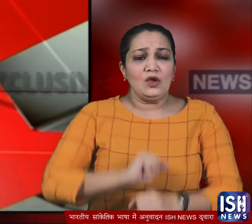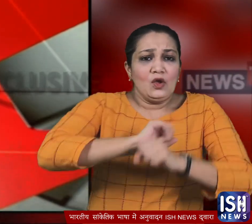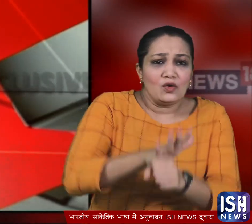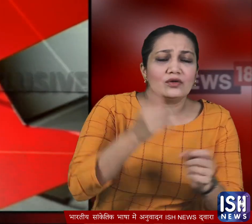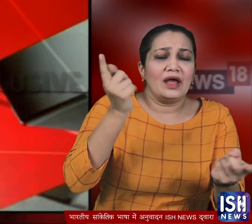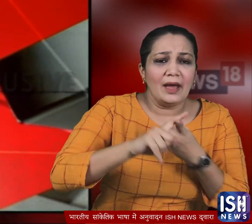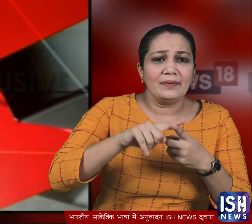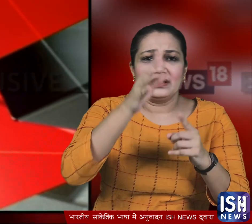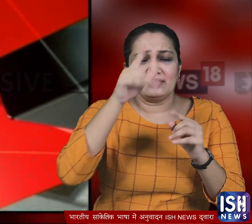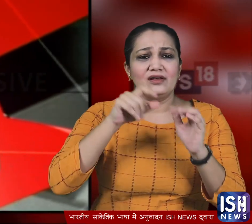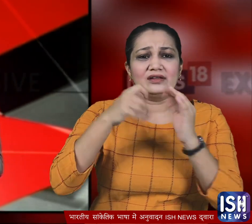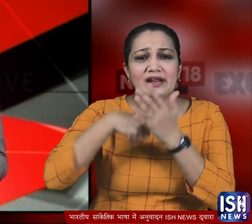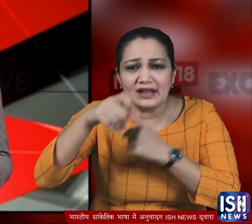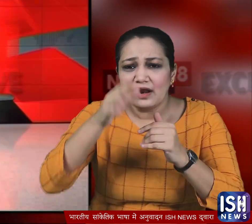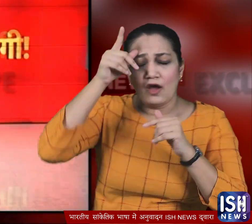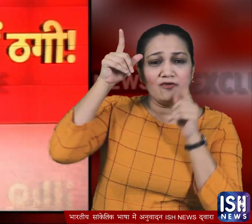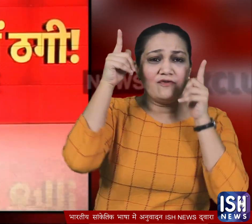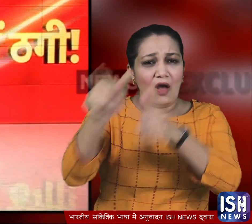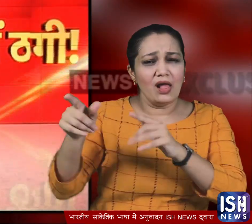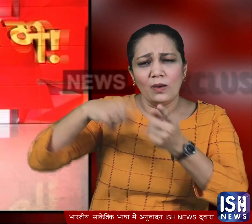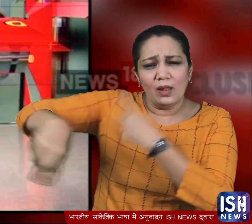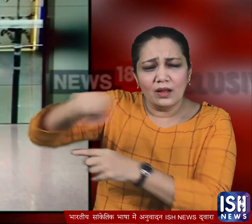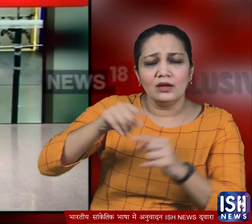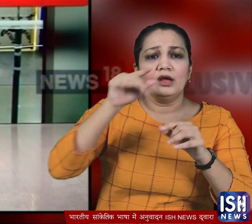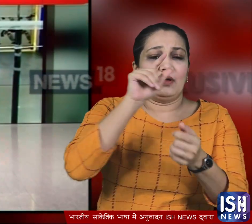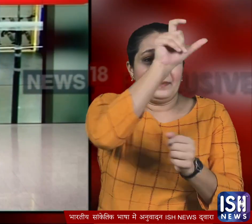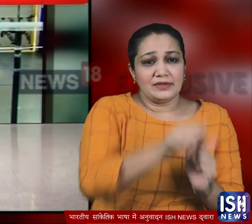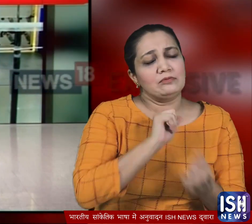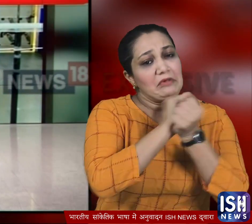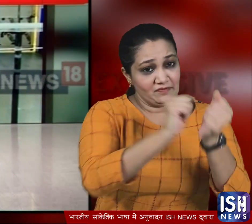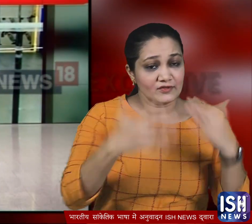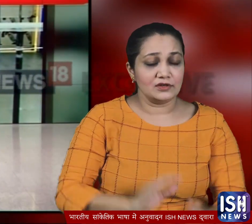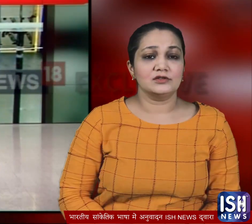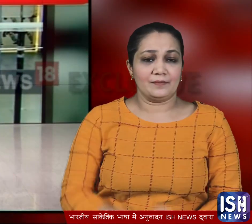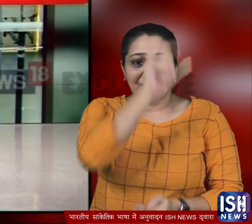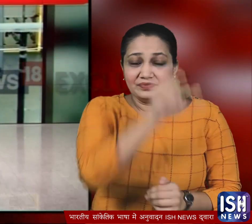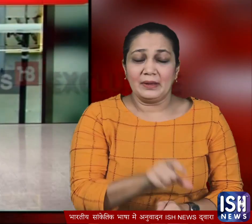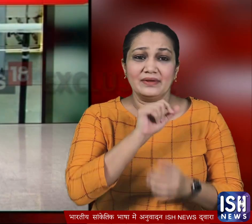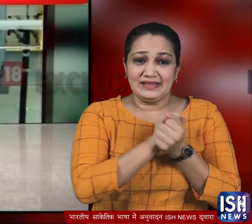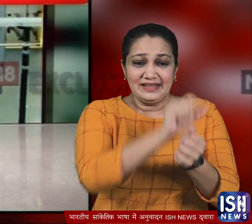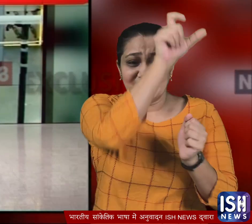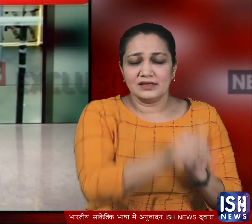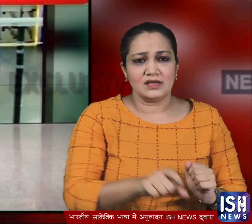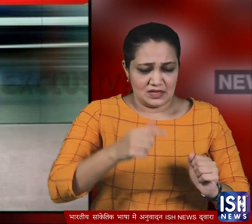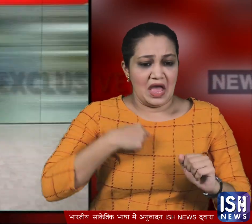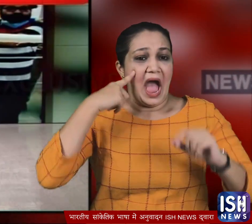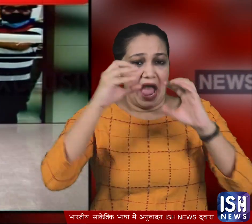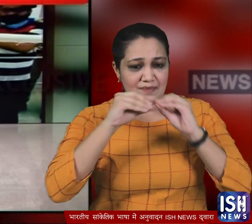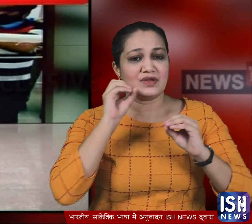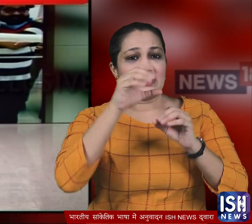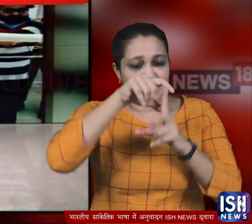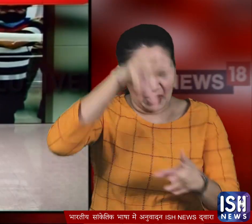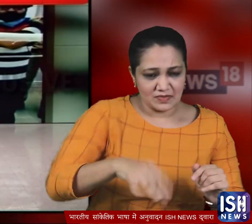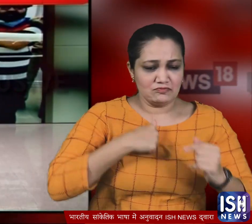कोरोना मरीजों के रिश्तेदारों से ठगी के आरोप में पुलिस ने एक शख्स को गिरफ्तार किया। बताया गया कि आरोपी खुद को आईबी का